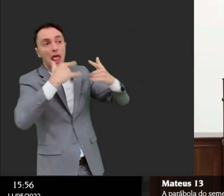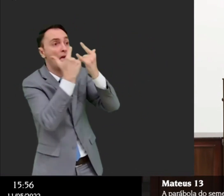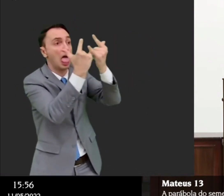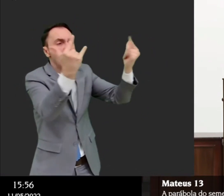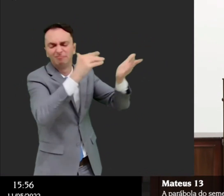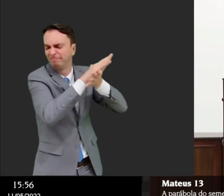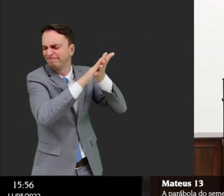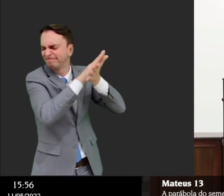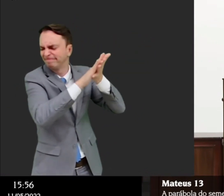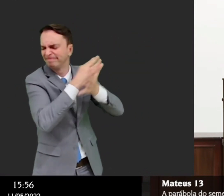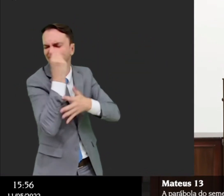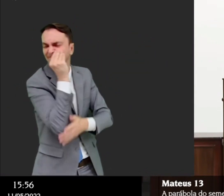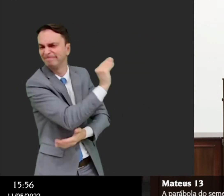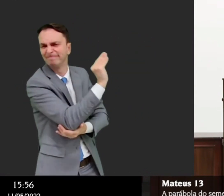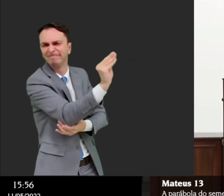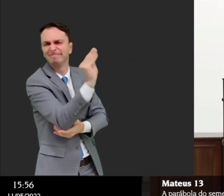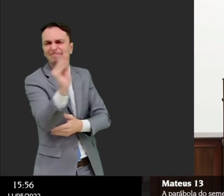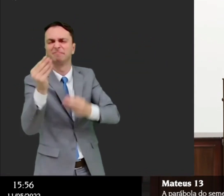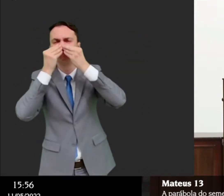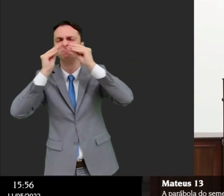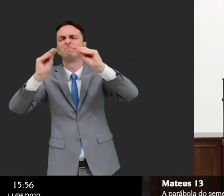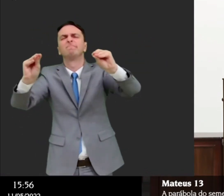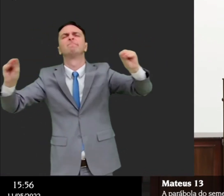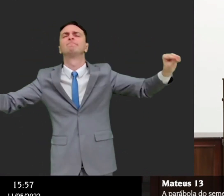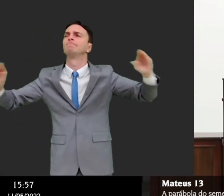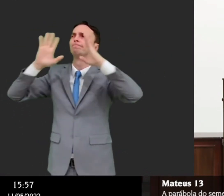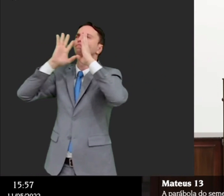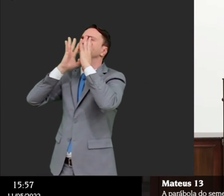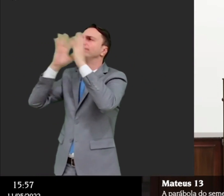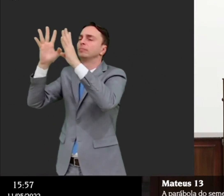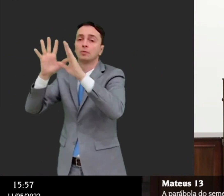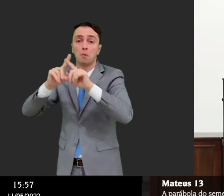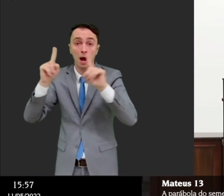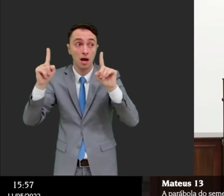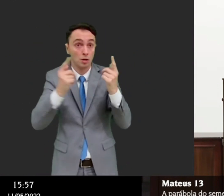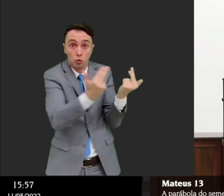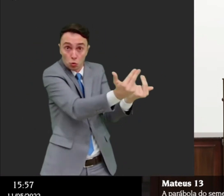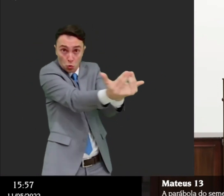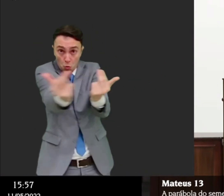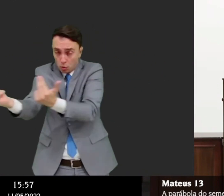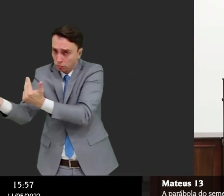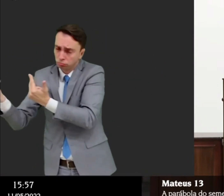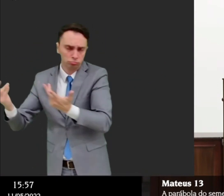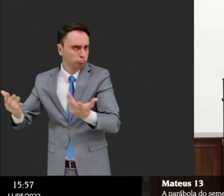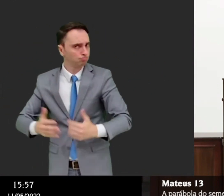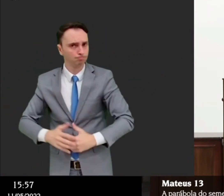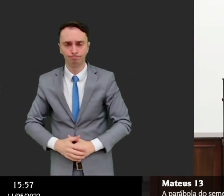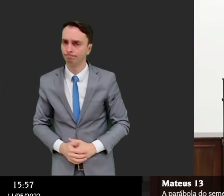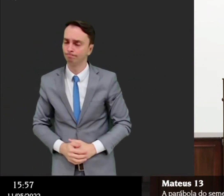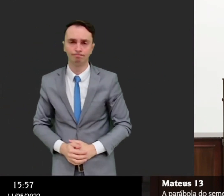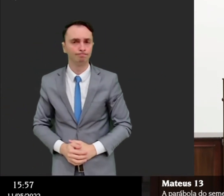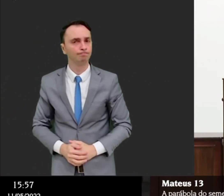do foco da salvação e da vida eterna. Mas, irmão, não é todos. Tem algum que o Senhor